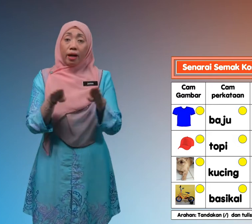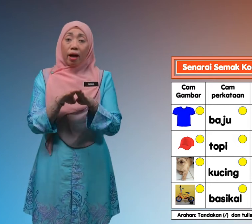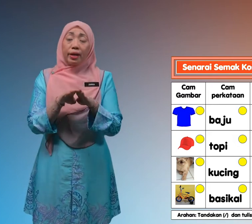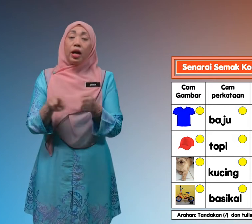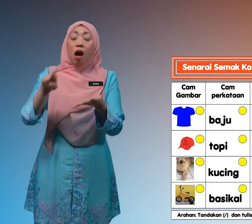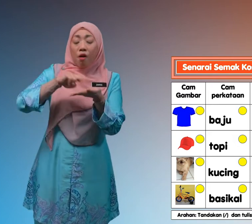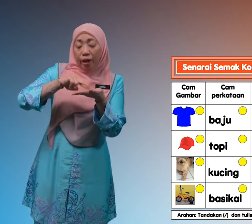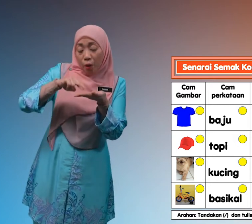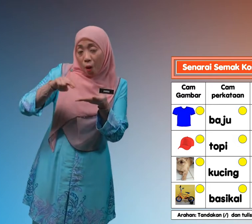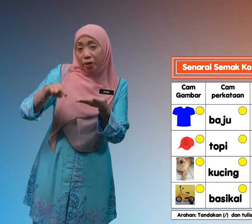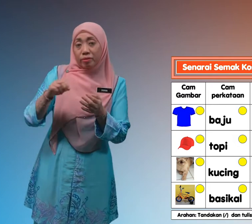sebagai rekod.